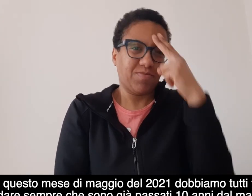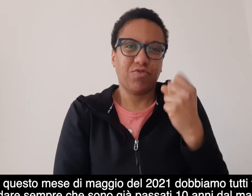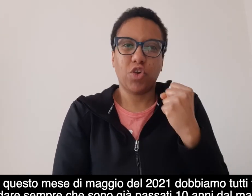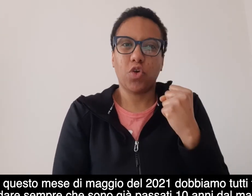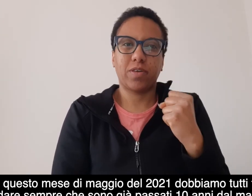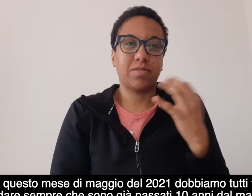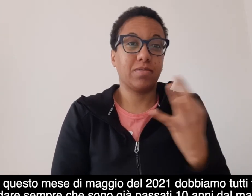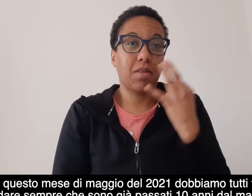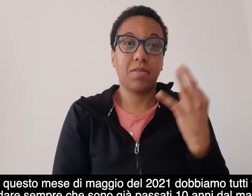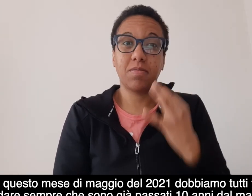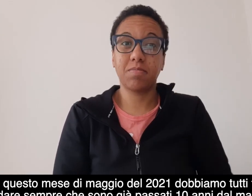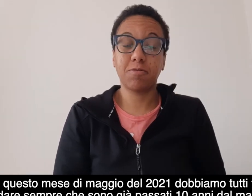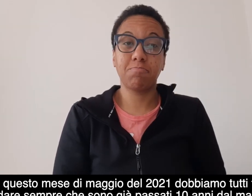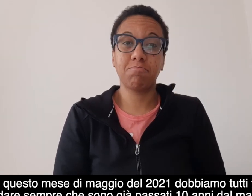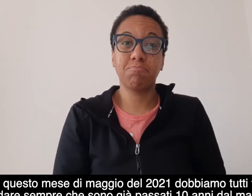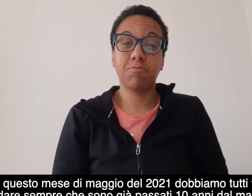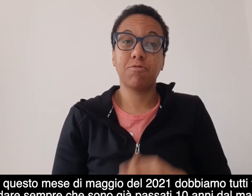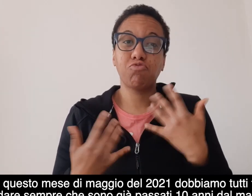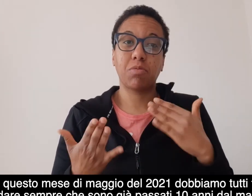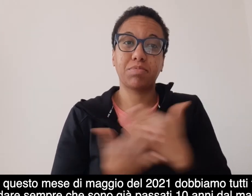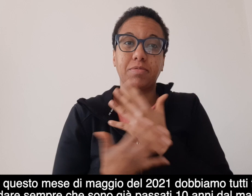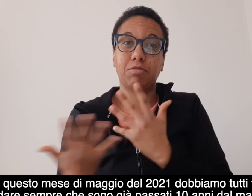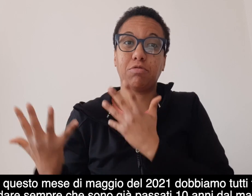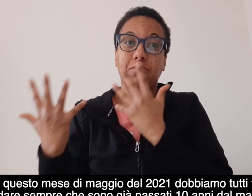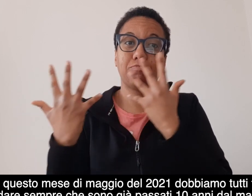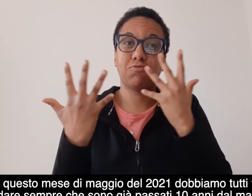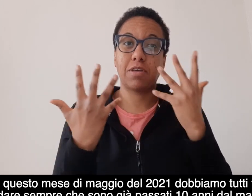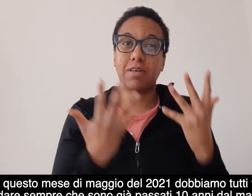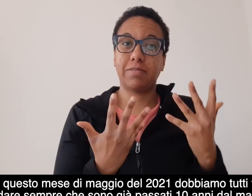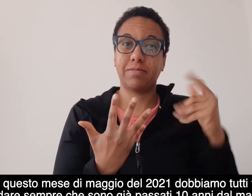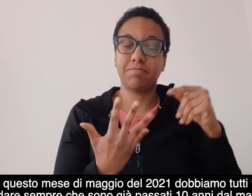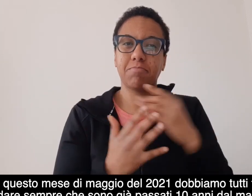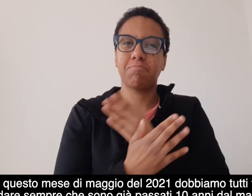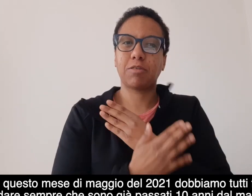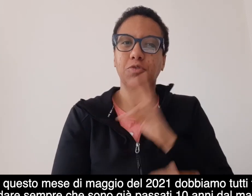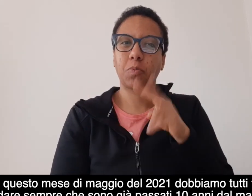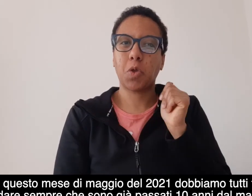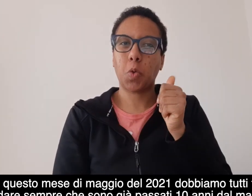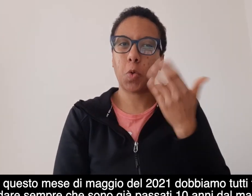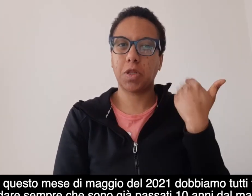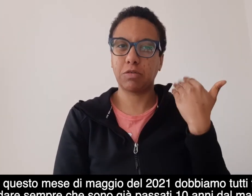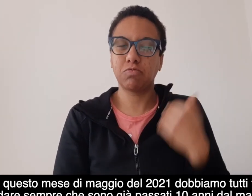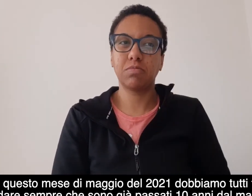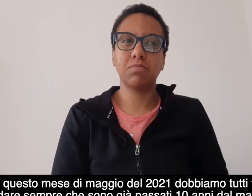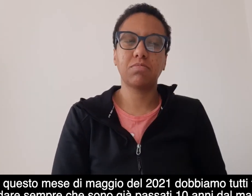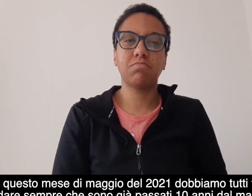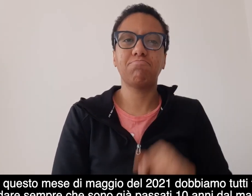che sono già passati dieci anni dal maggio del 2011 è